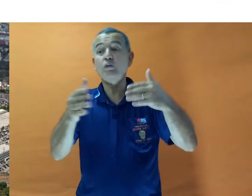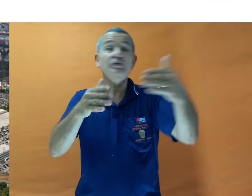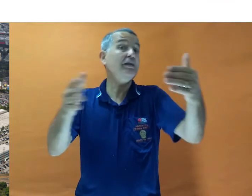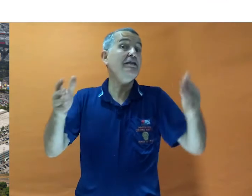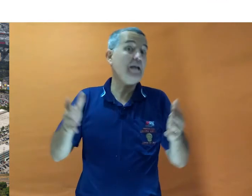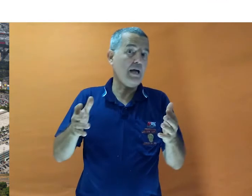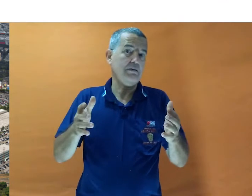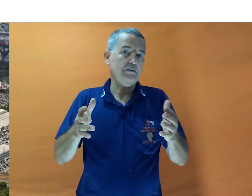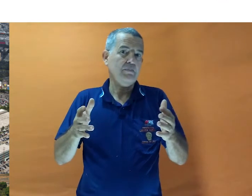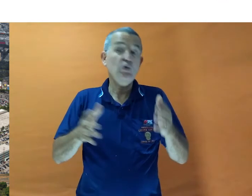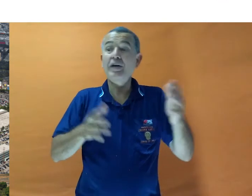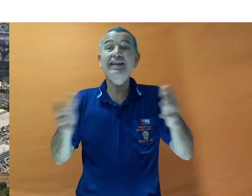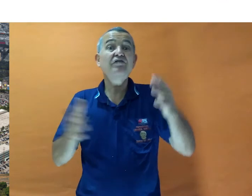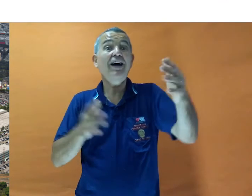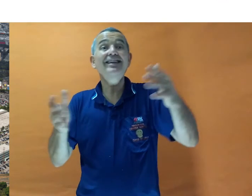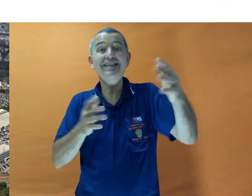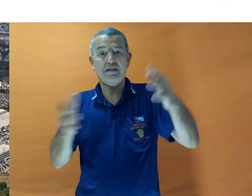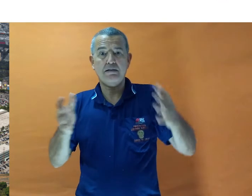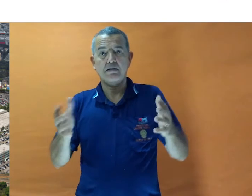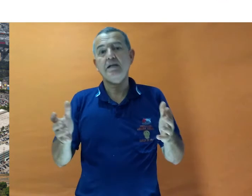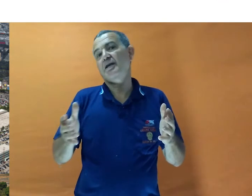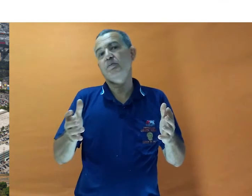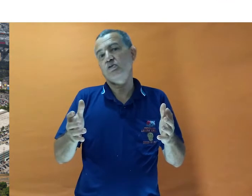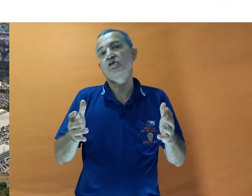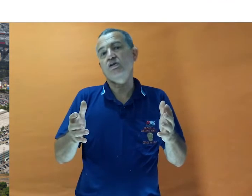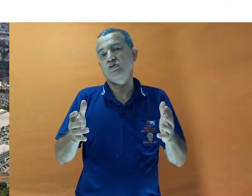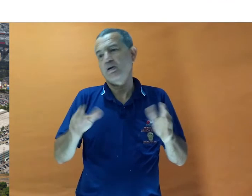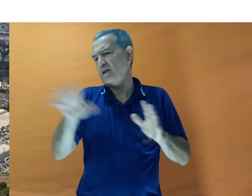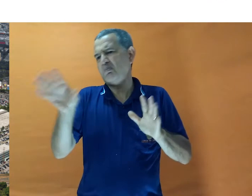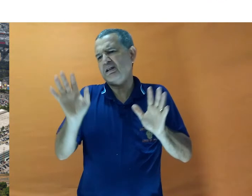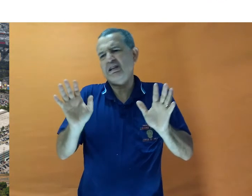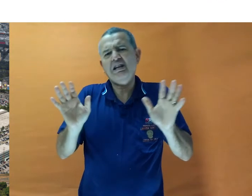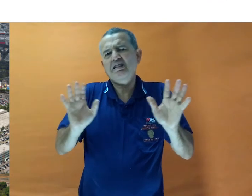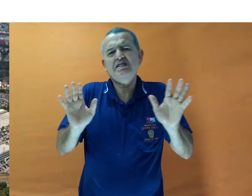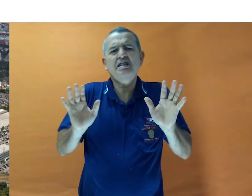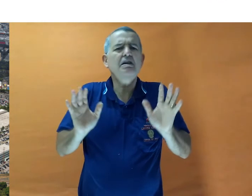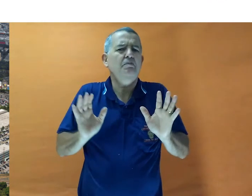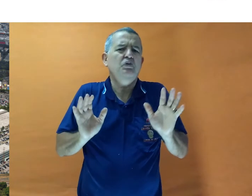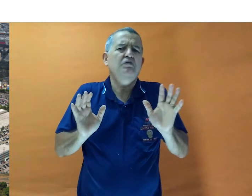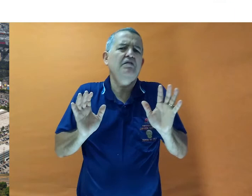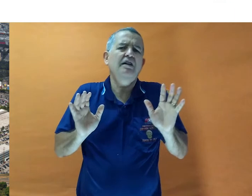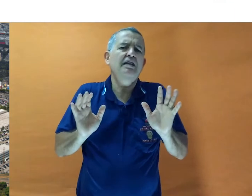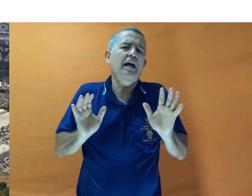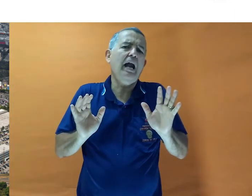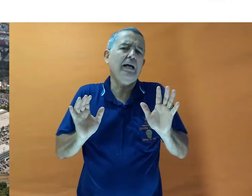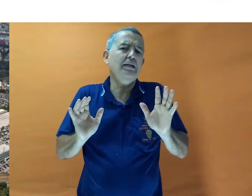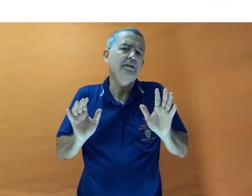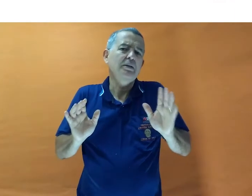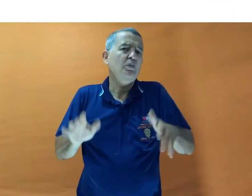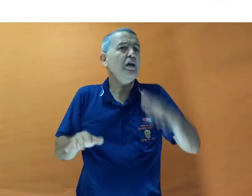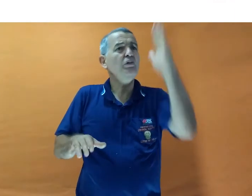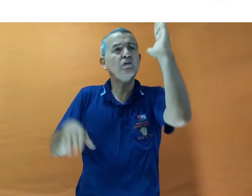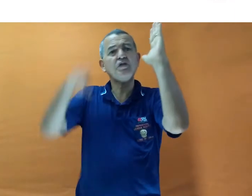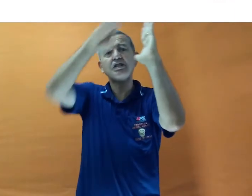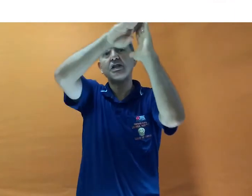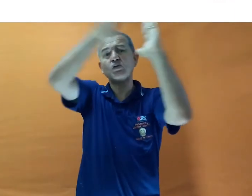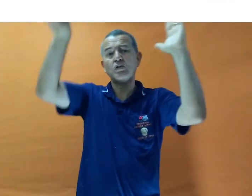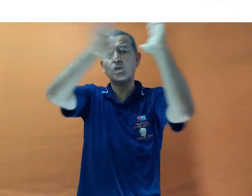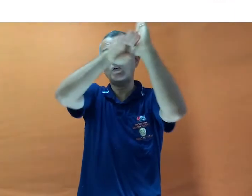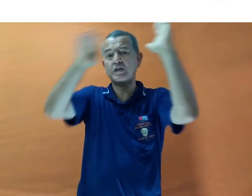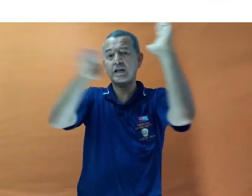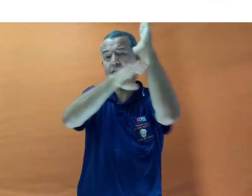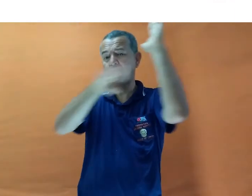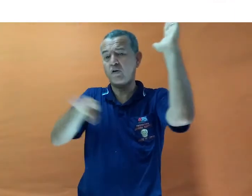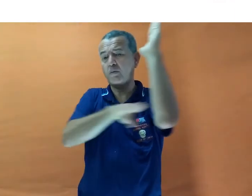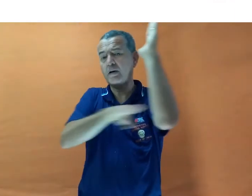deles eu vou utilizar e o que é que varia em termos disso. Na prateleira em si, não vai variar nada, porque quando eu fiz isso